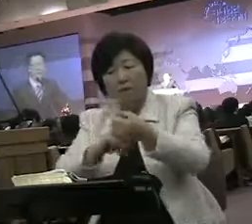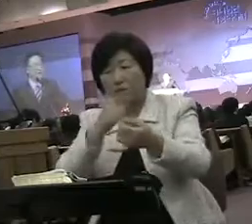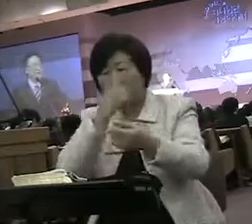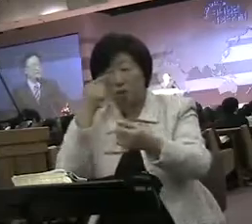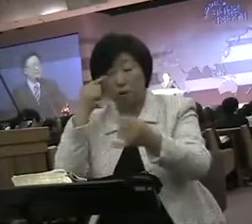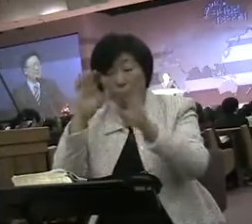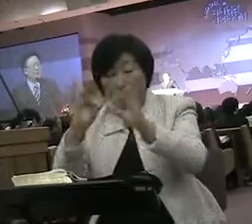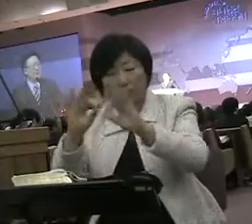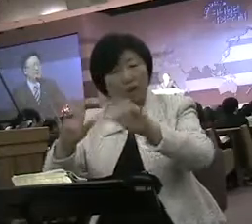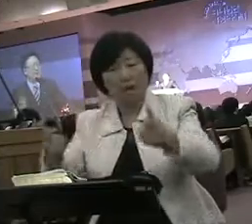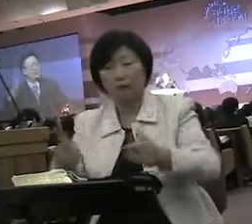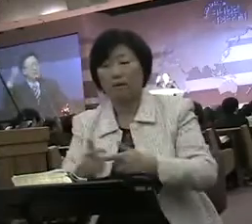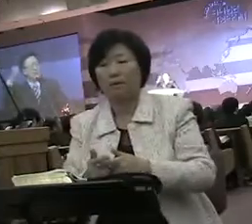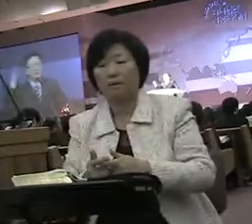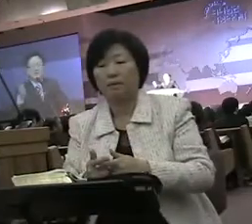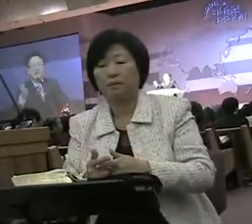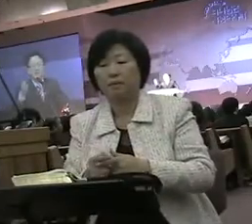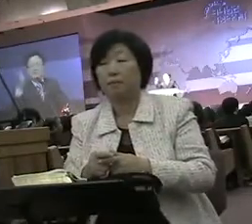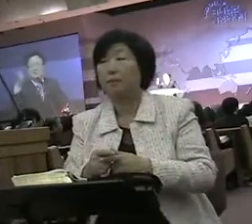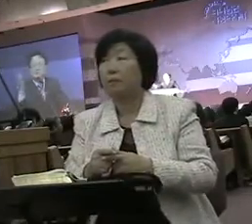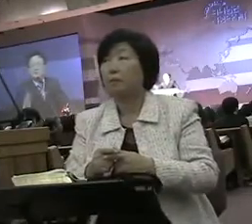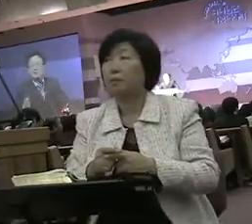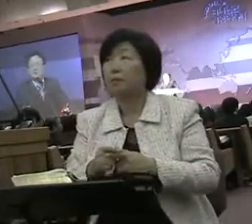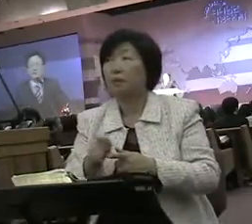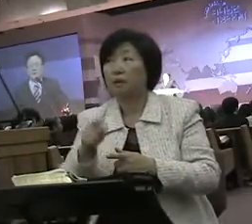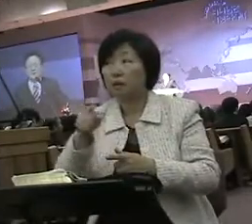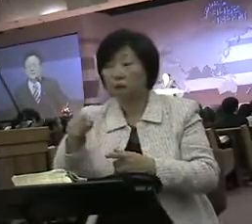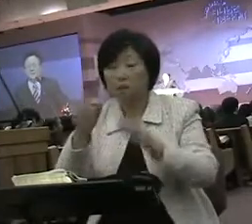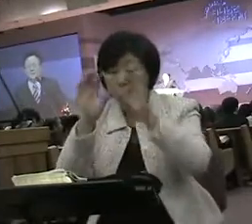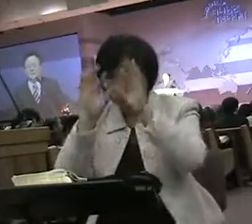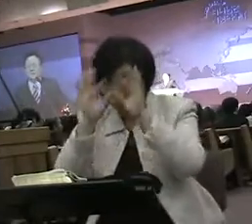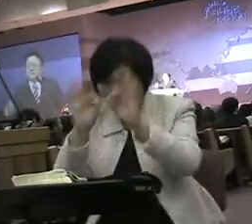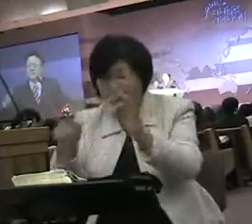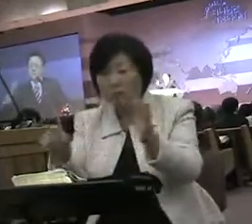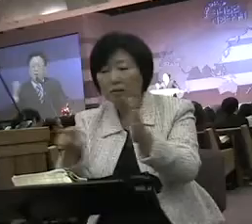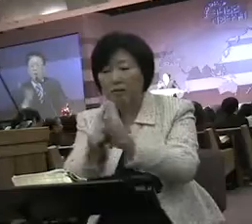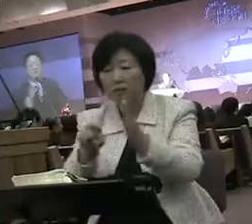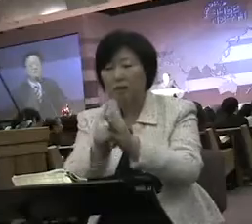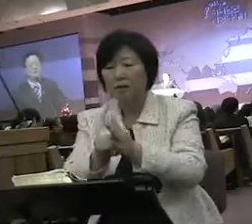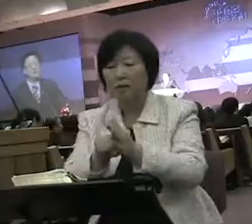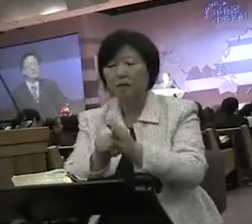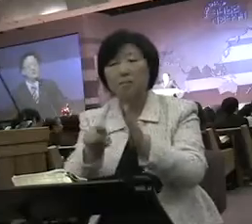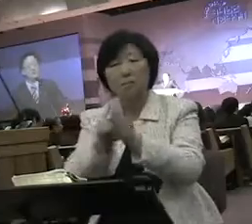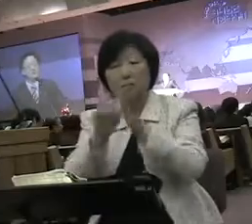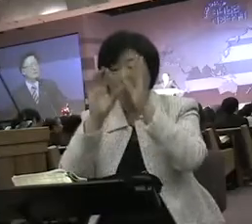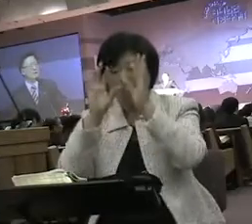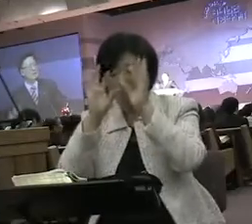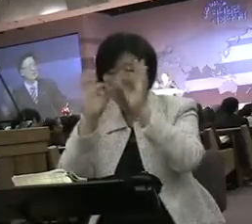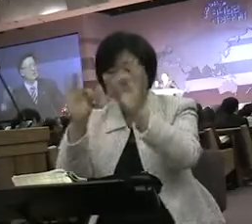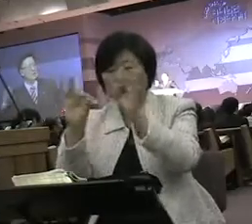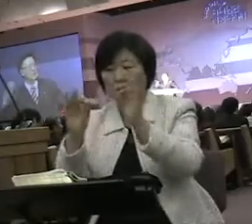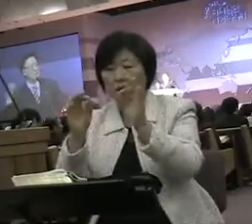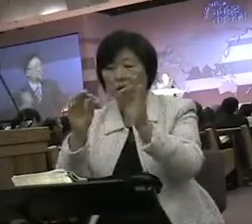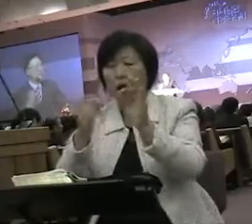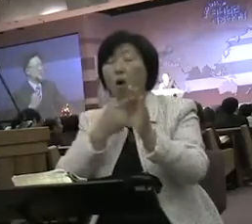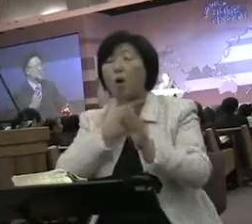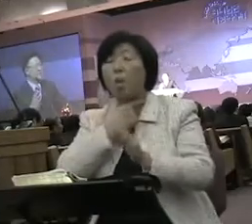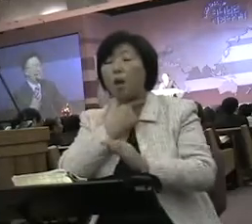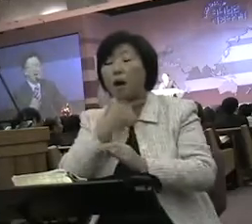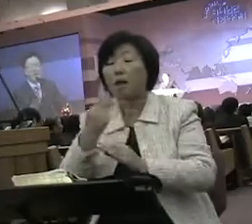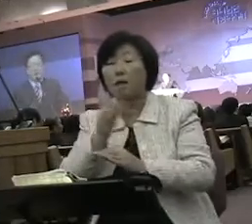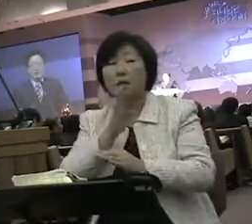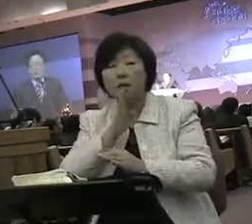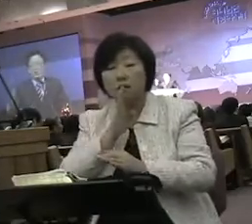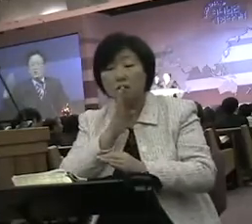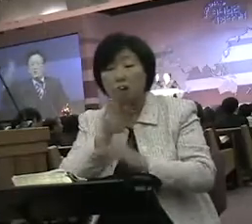보이지 않습니다. 그러나 여러분, 그것을 보는 것이 믿음이에요. 믿음은 보는 겁니다. 바라는 것들의